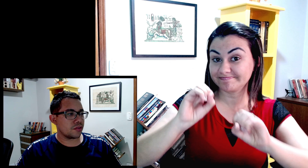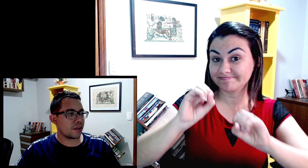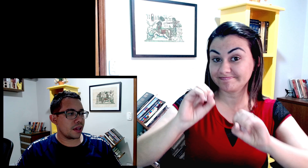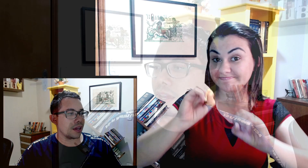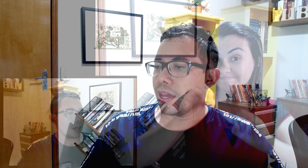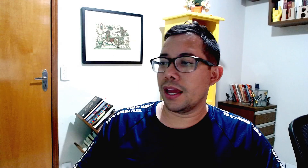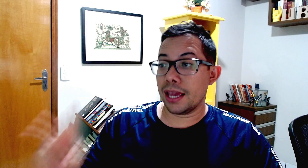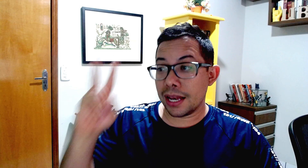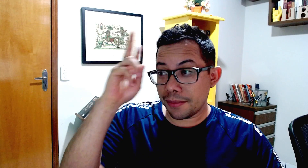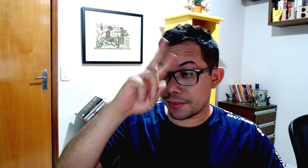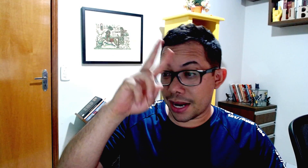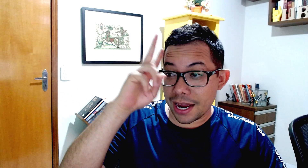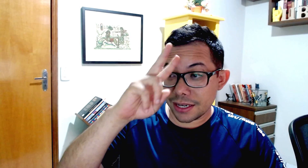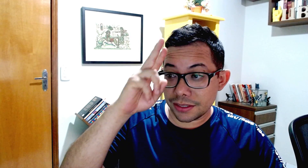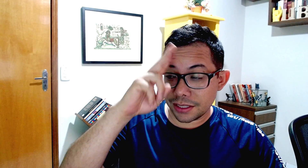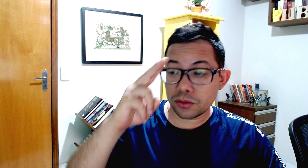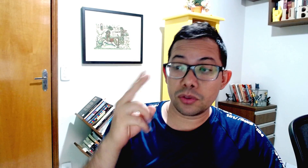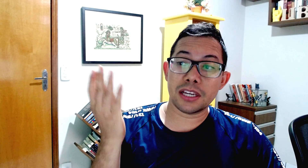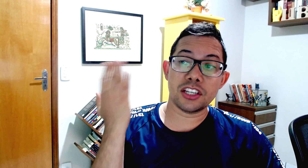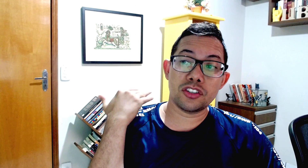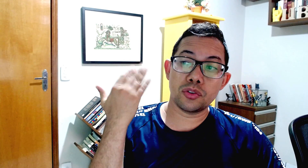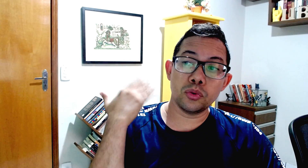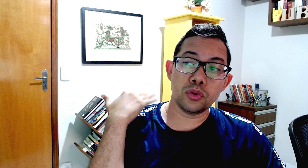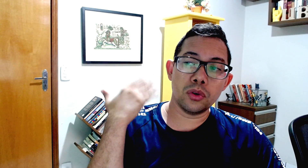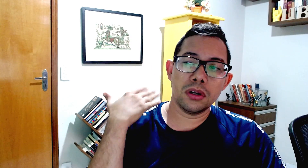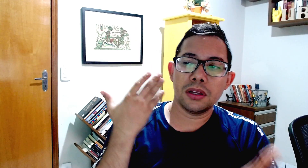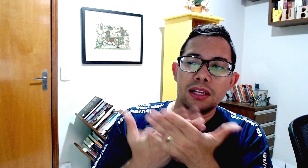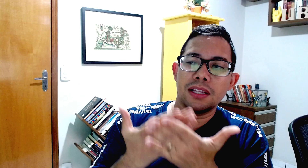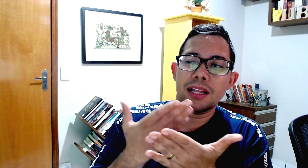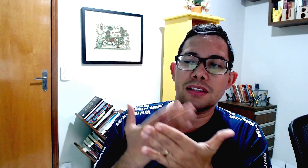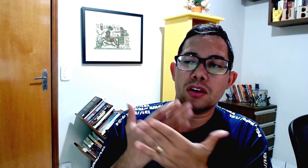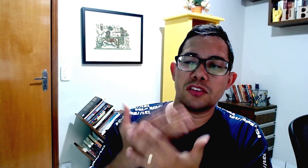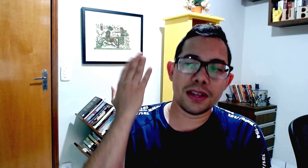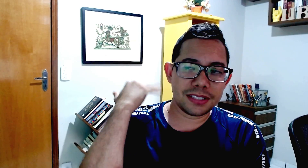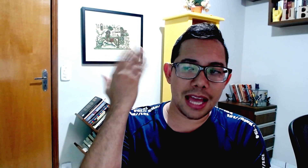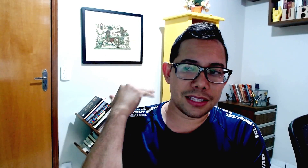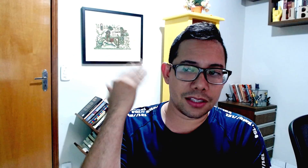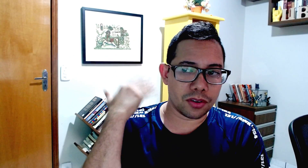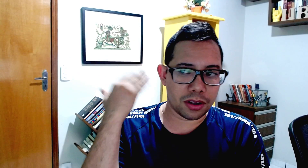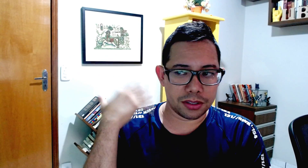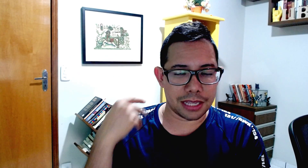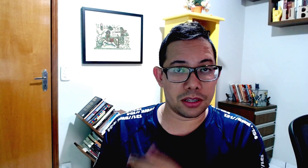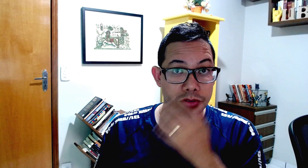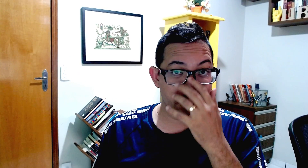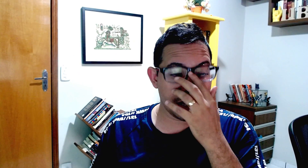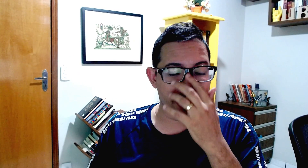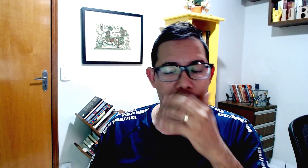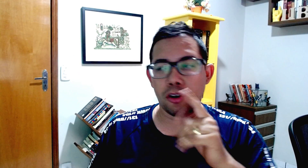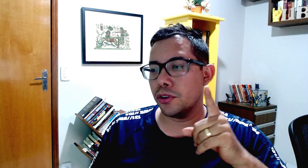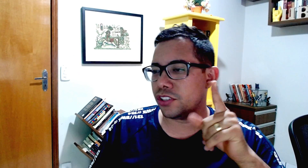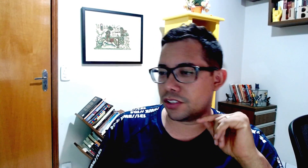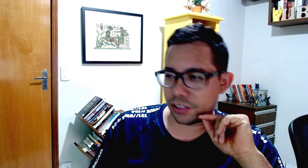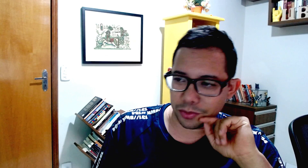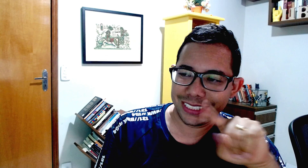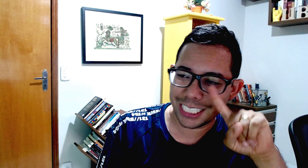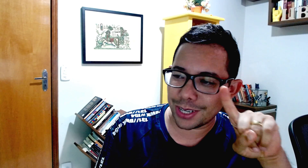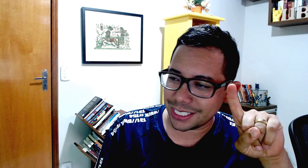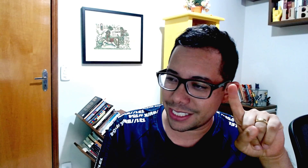vai relembrar, certo? Que a gente estudou as aulas passadas, ó, as aulas do Esquenta. Como eu disse, se você não